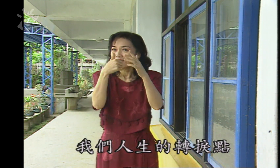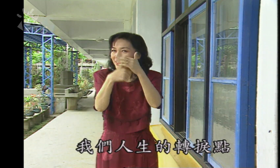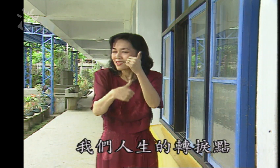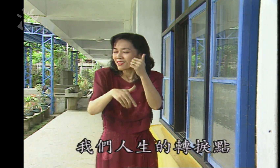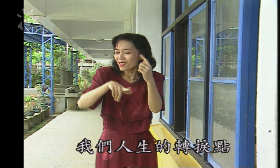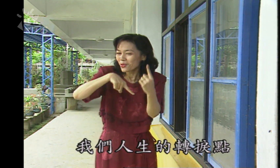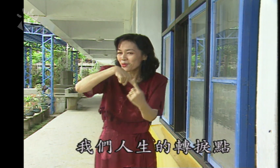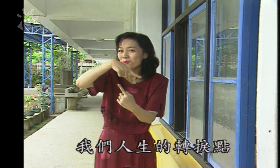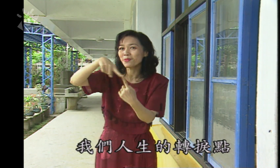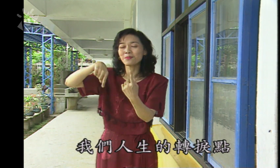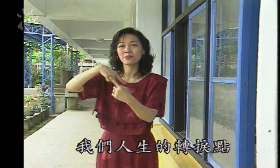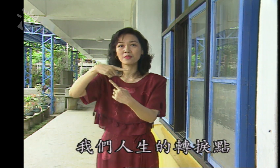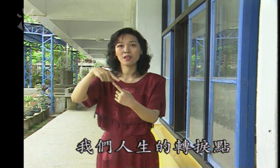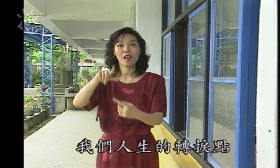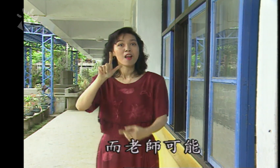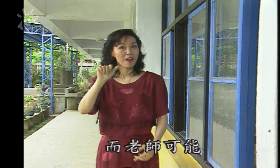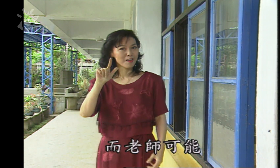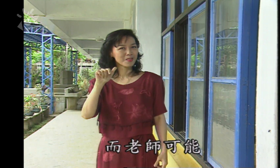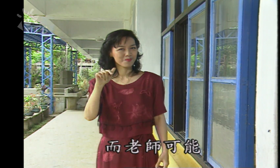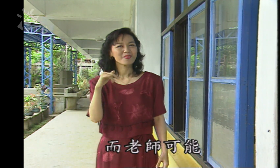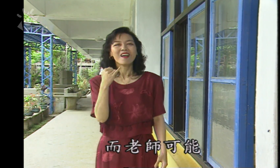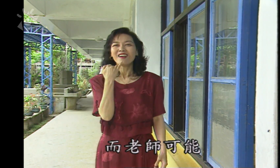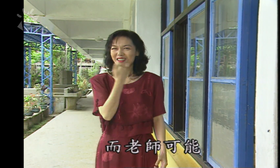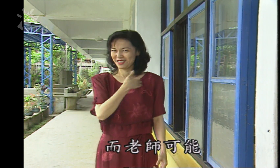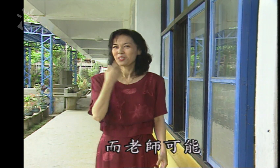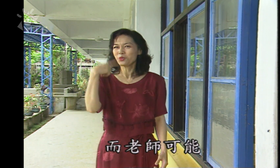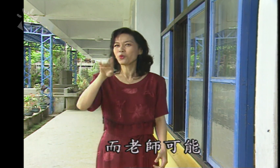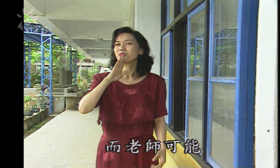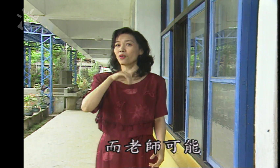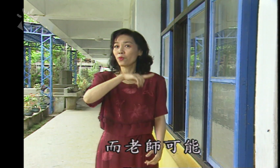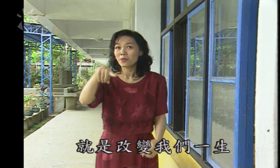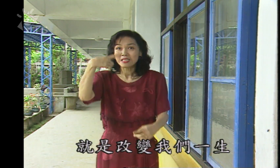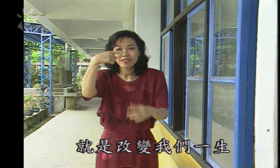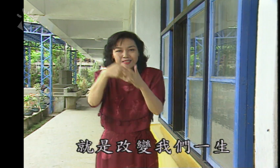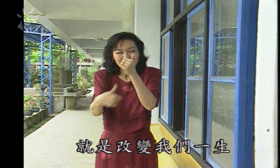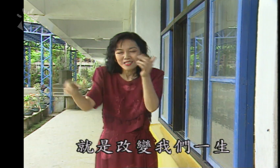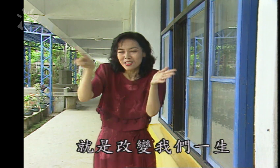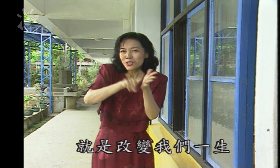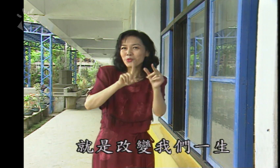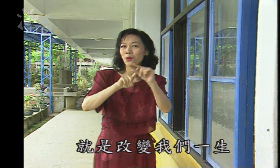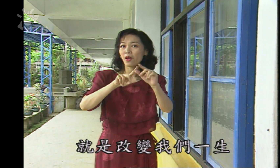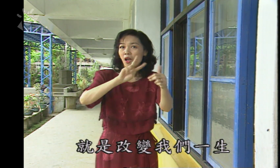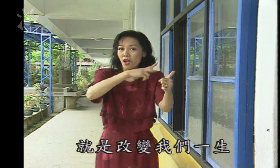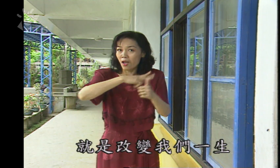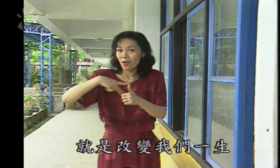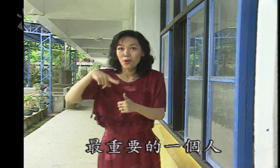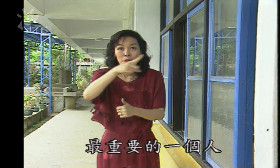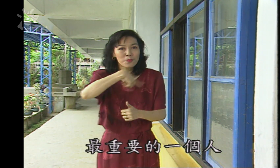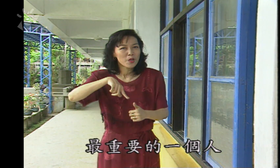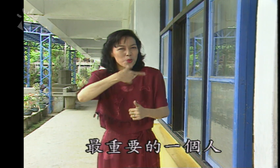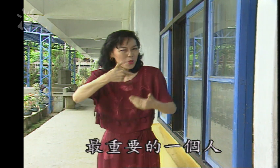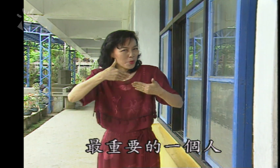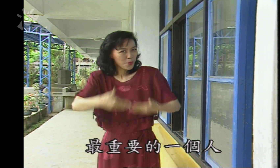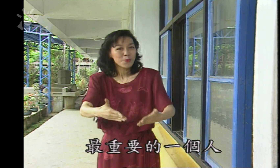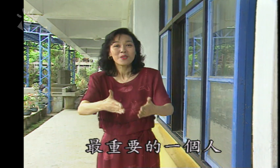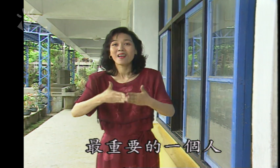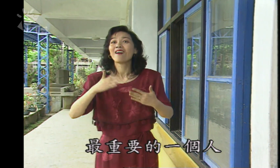的转捩点，而老师可能就是改变我们一生最重要的一个人。